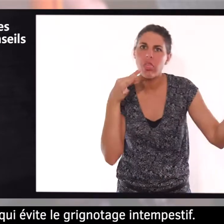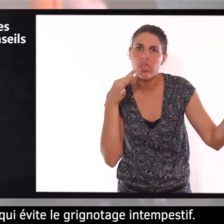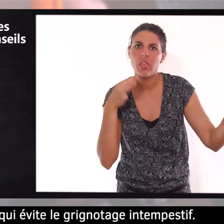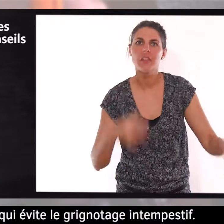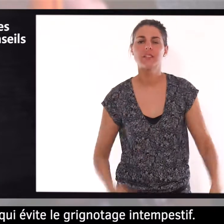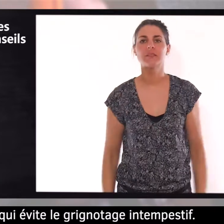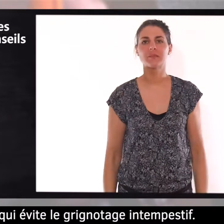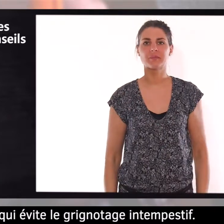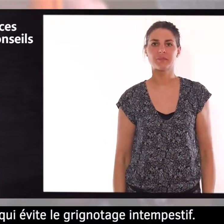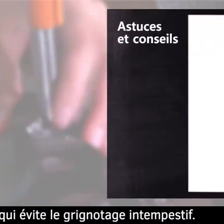intempestif